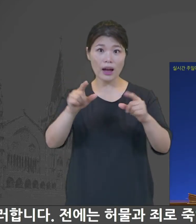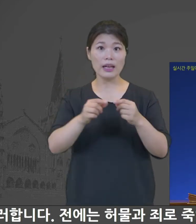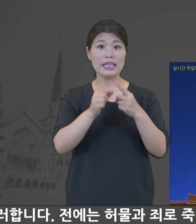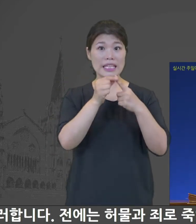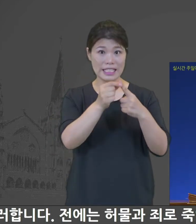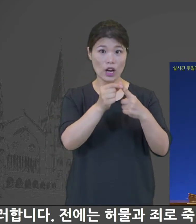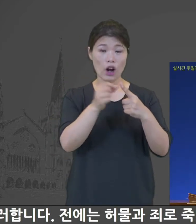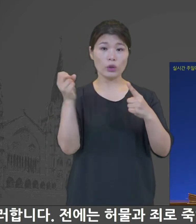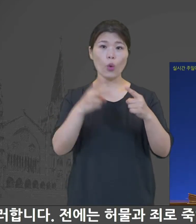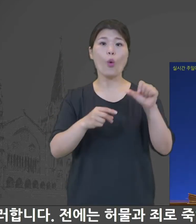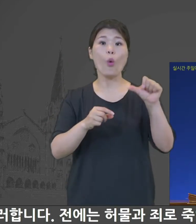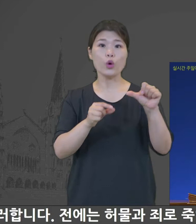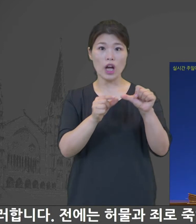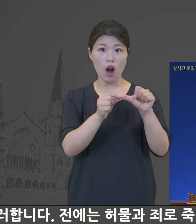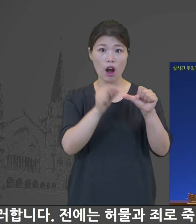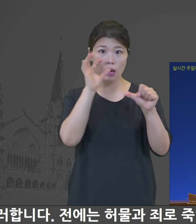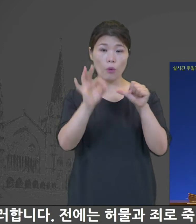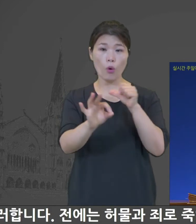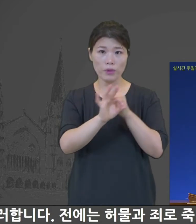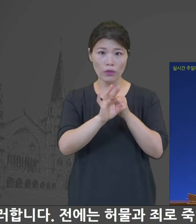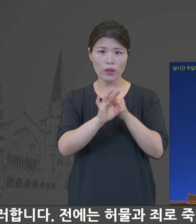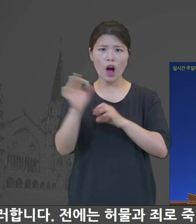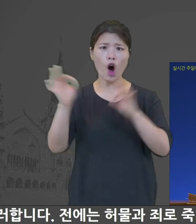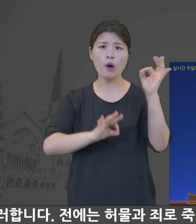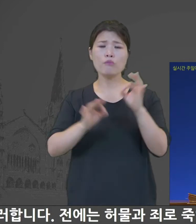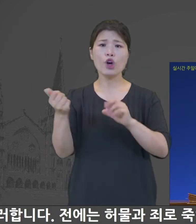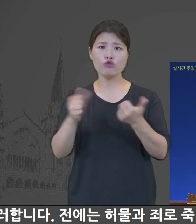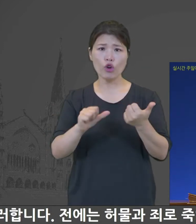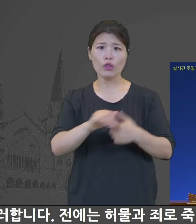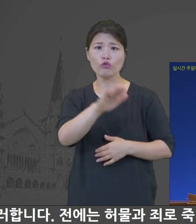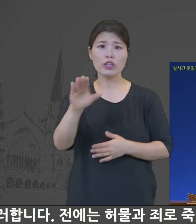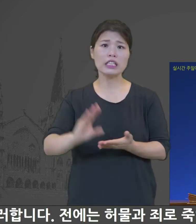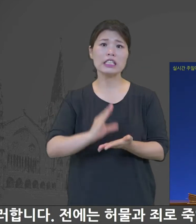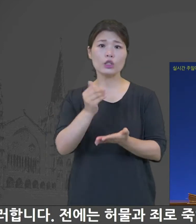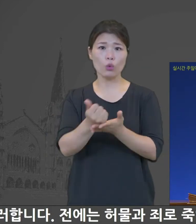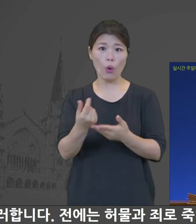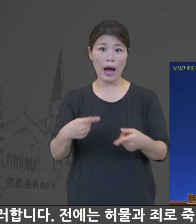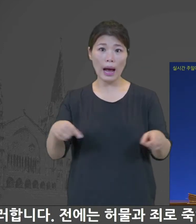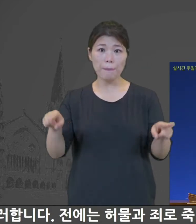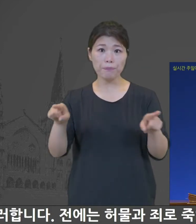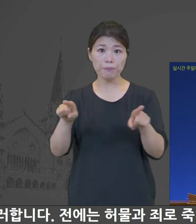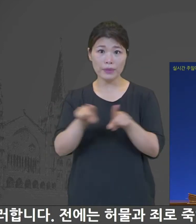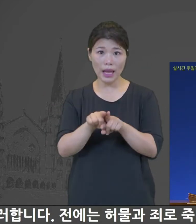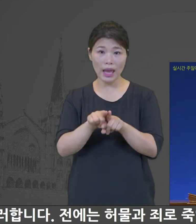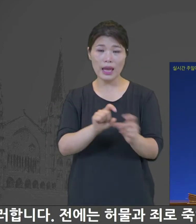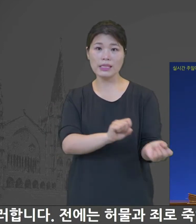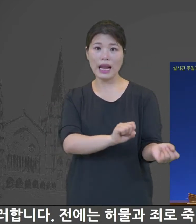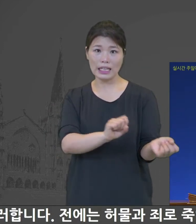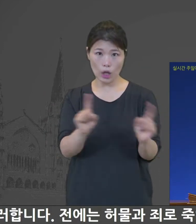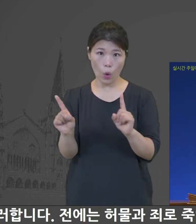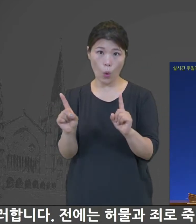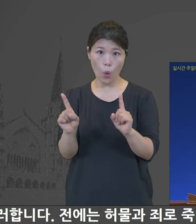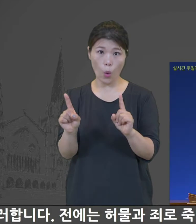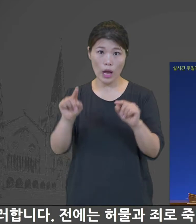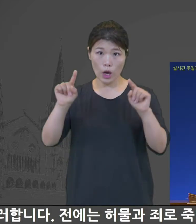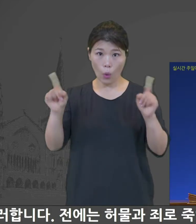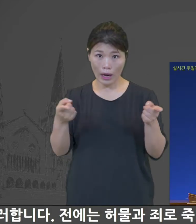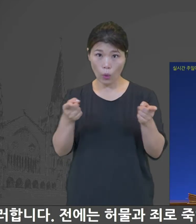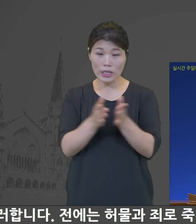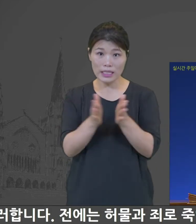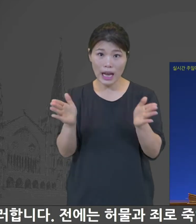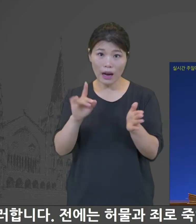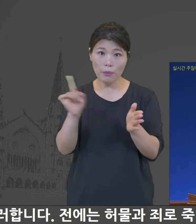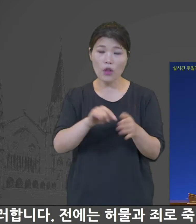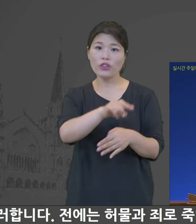5절로 가게 되면 허물로 죽은 우리를 그리스도와 함께 살리셨고, 괄호 시작됩니다.